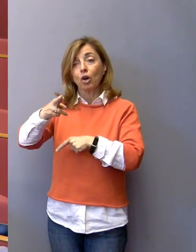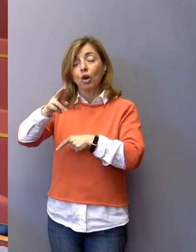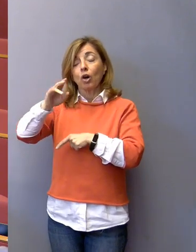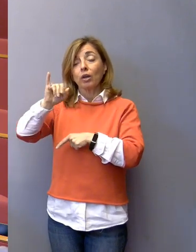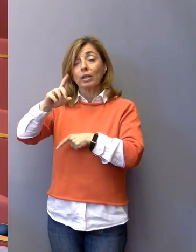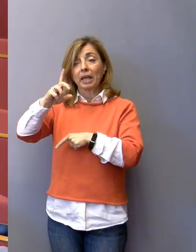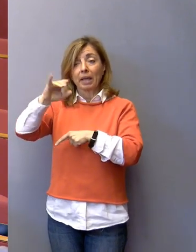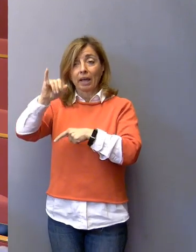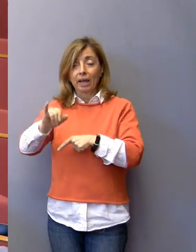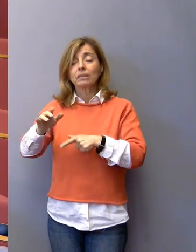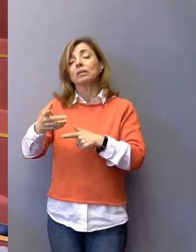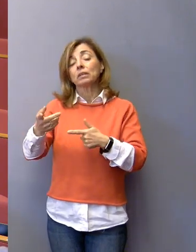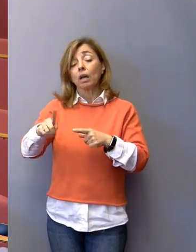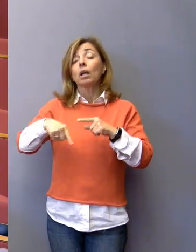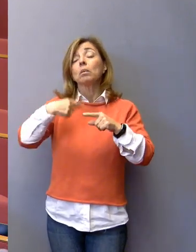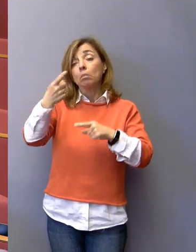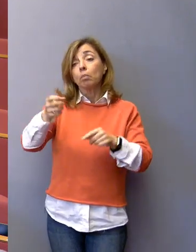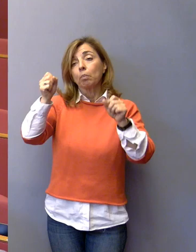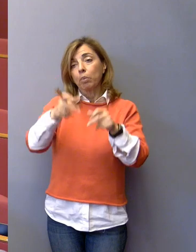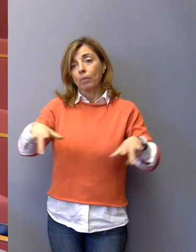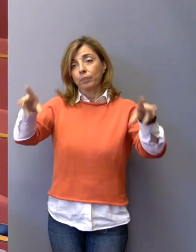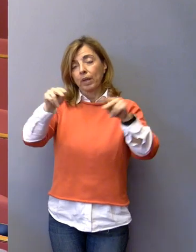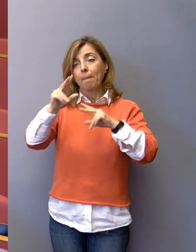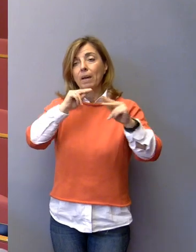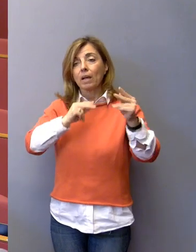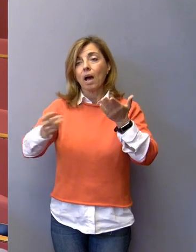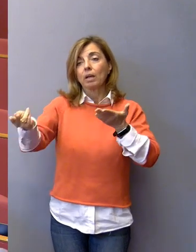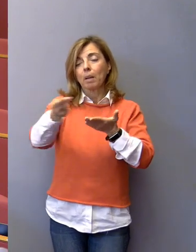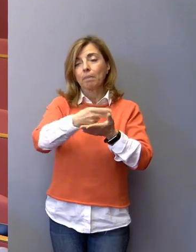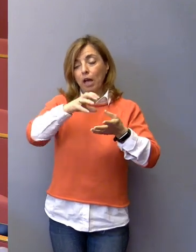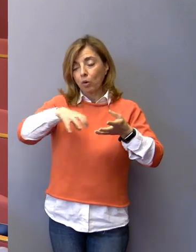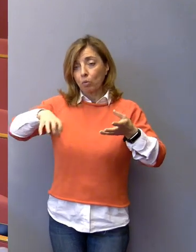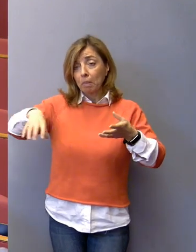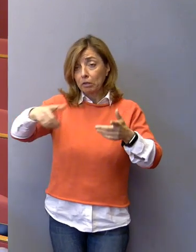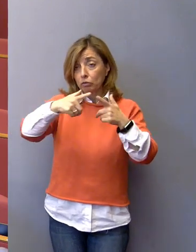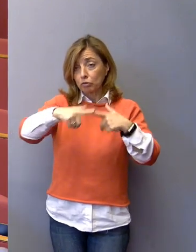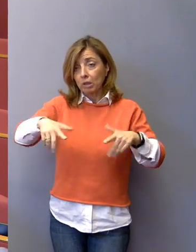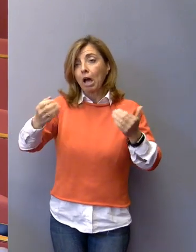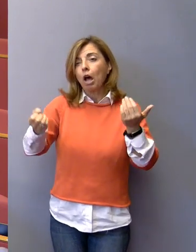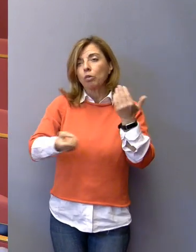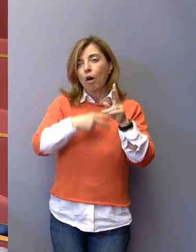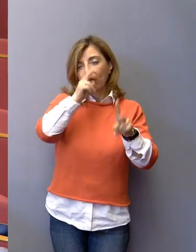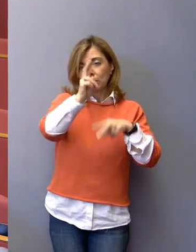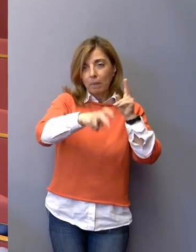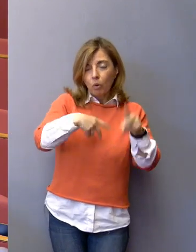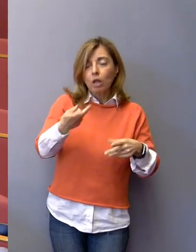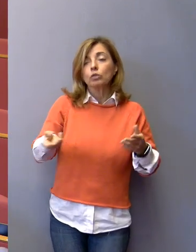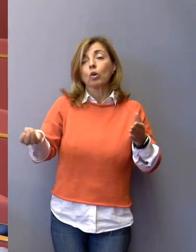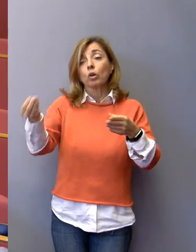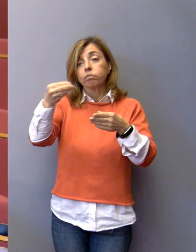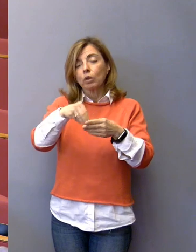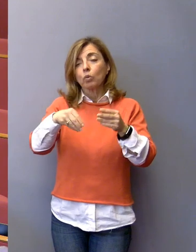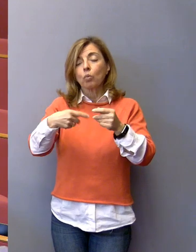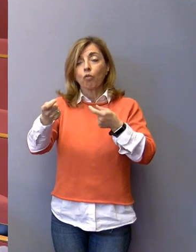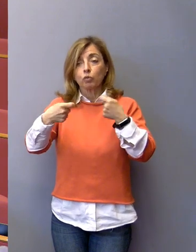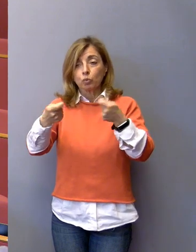urbanistico Per quanto riguarda la nostra Città Nuove speculazioni nuovi supermercati non sta bene sindaco a chi ne beneficerà di